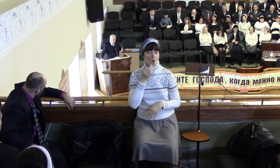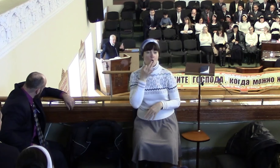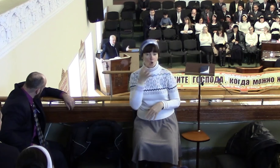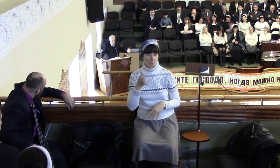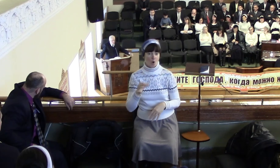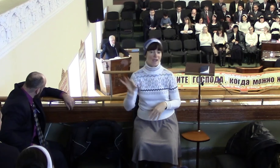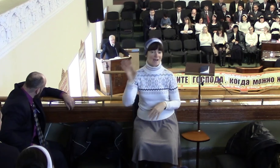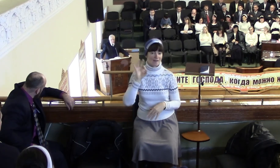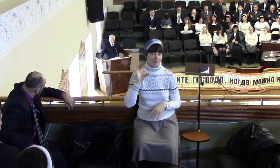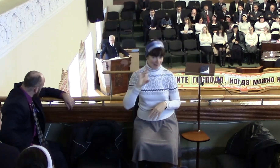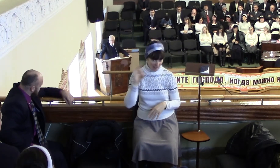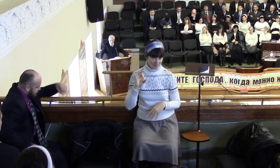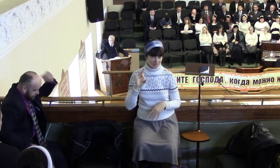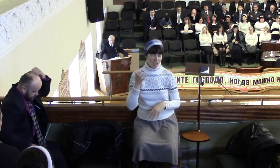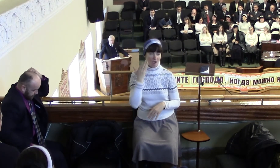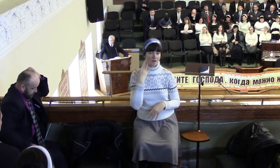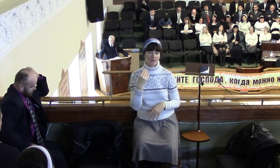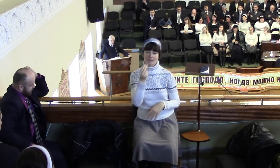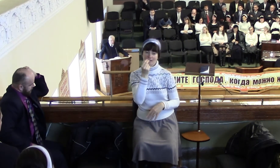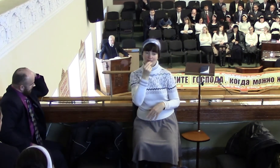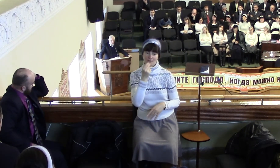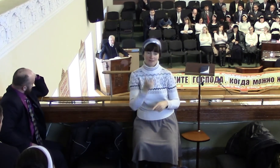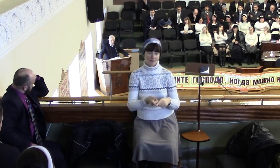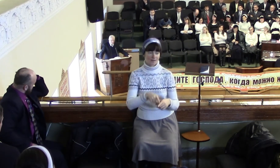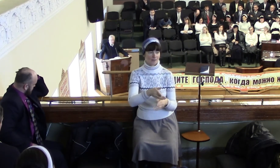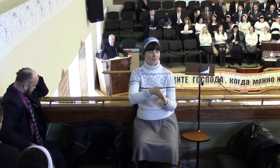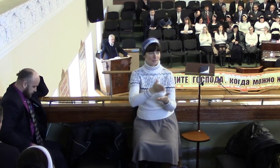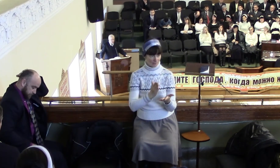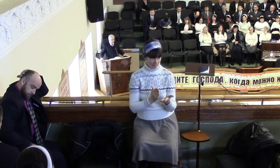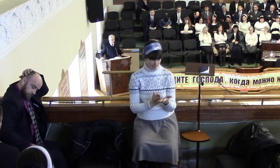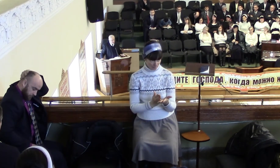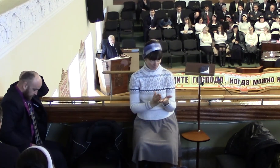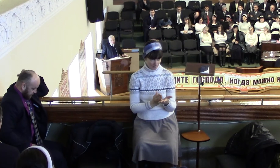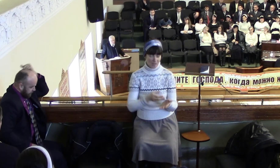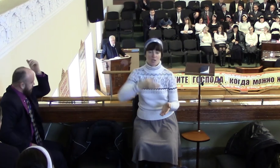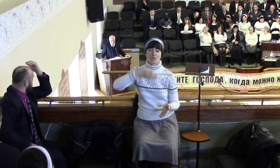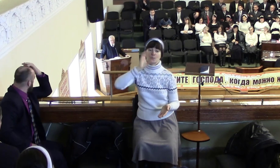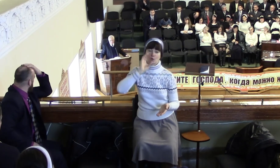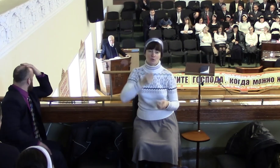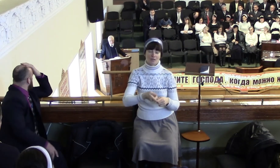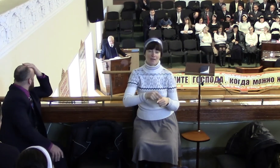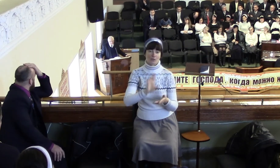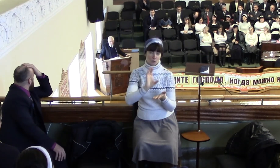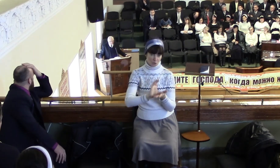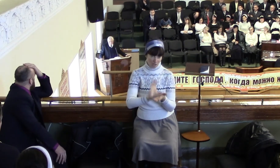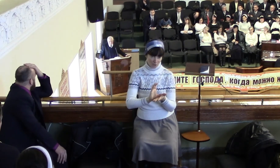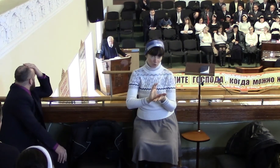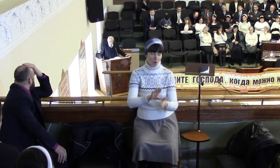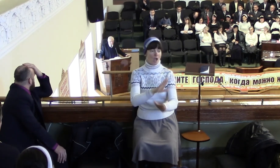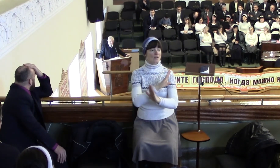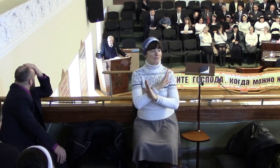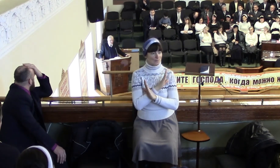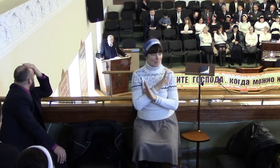лепсе, пьете чашицею, смерть Господне возвещаете. Но так как в Израиле был день